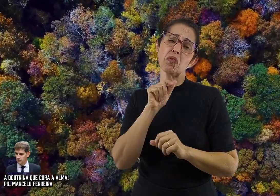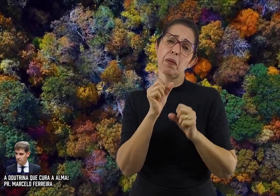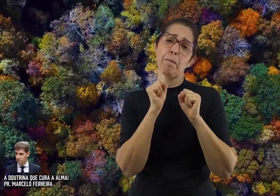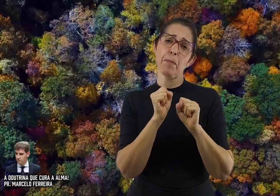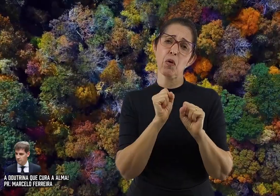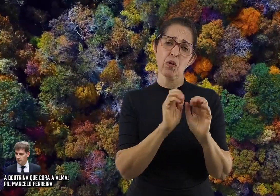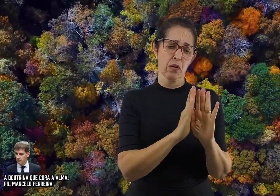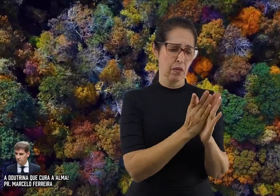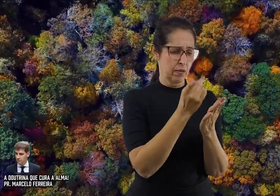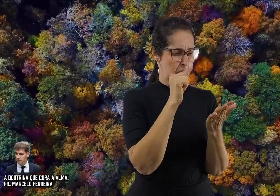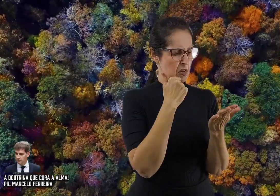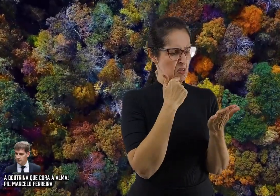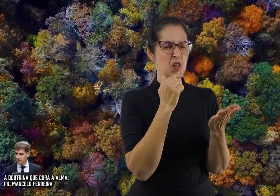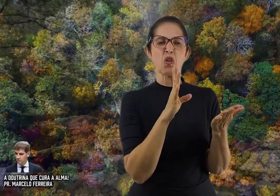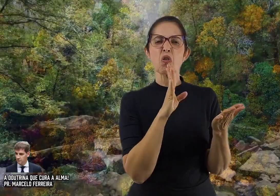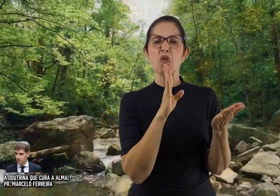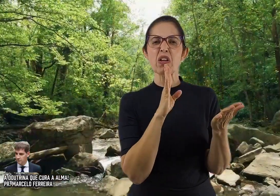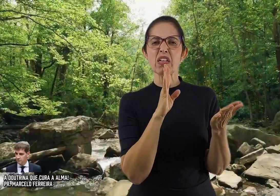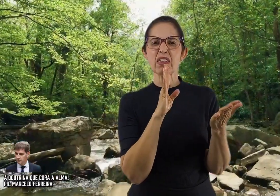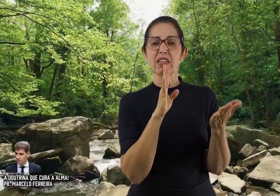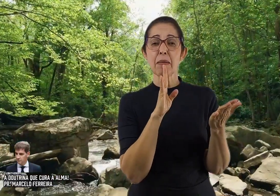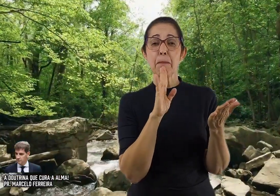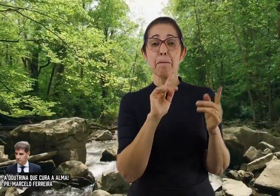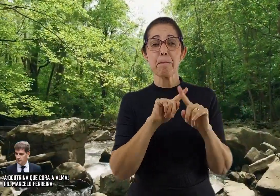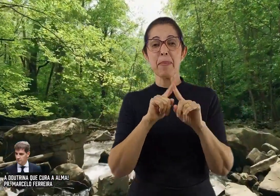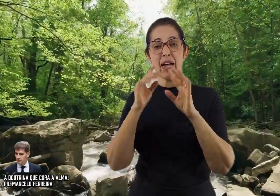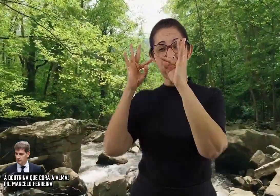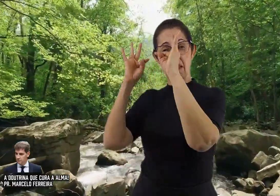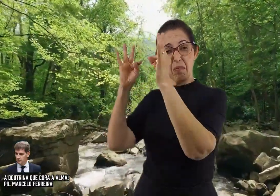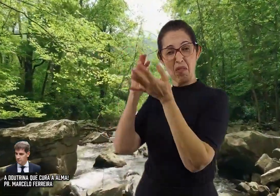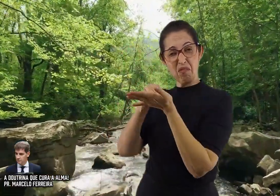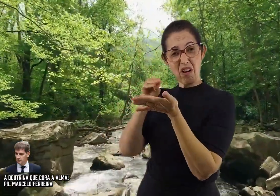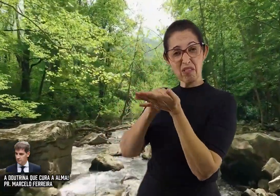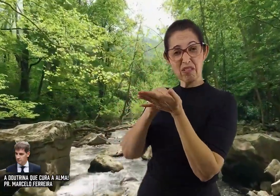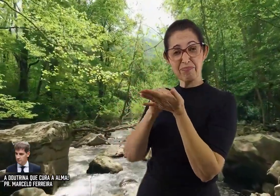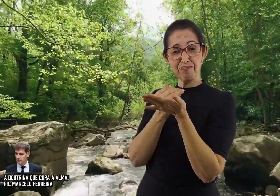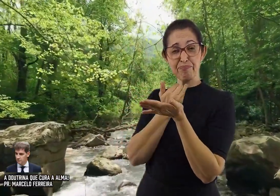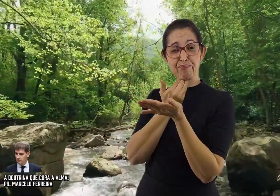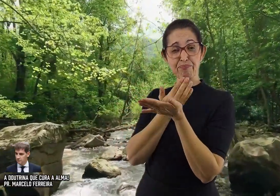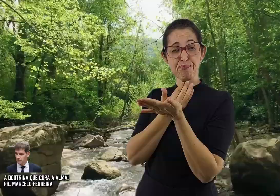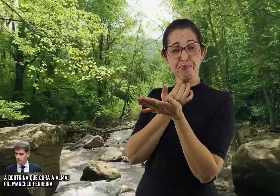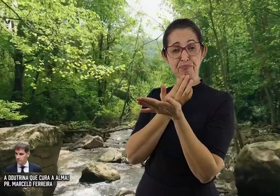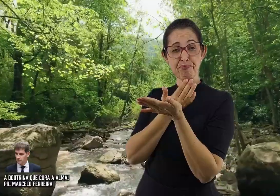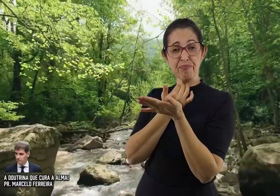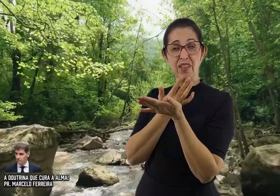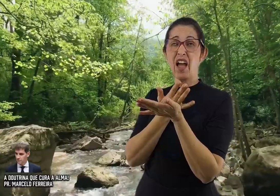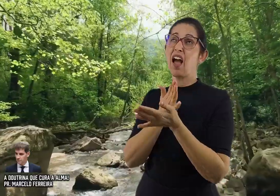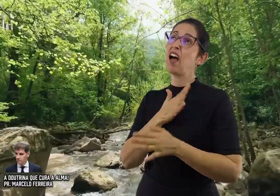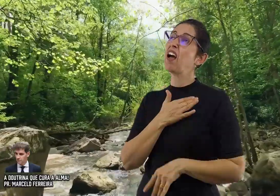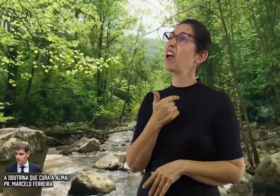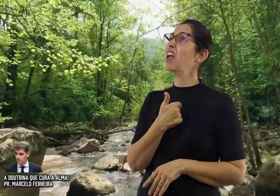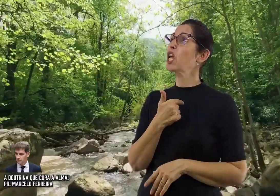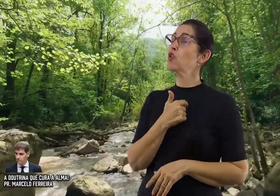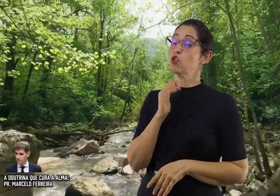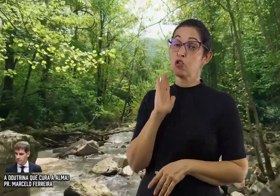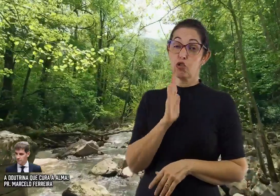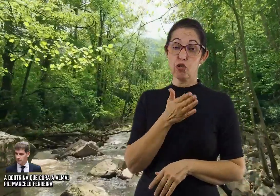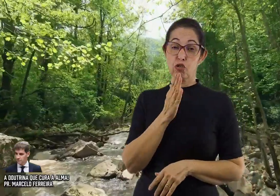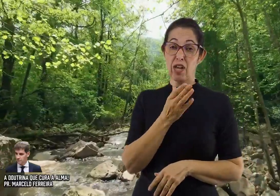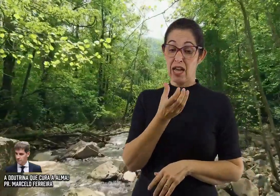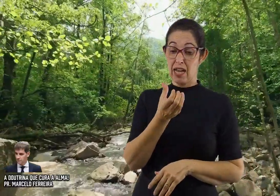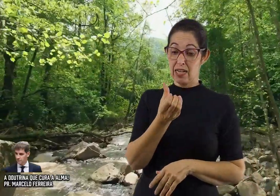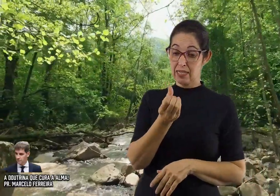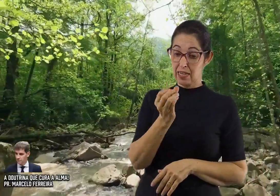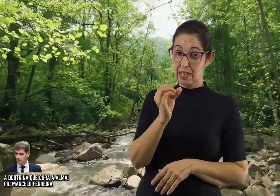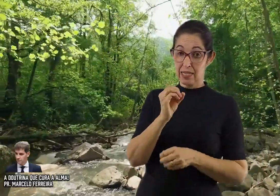tudo de Bíblia, tudo de Bíblia. Não tem temor? Não tem nada. Não, eu tenho 60 anos de evangelho.